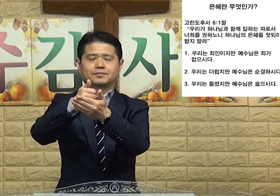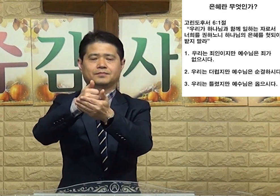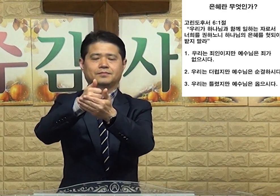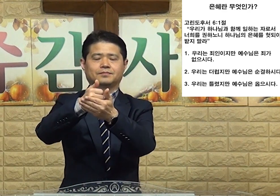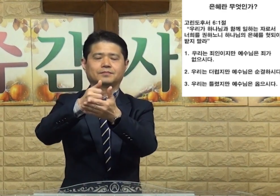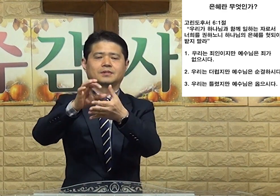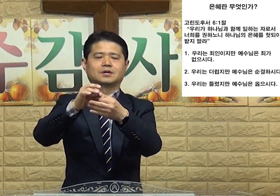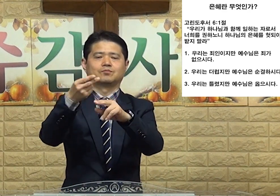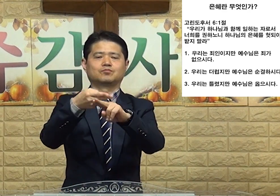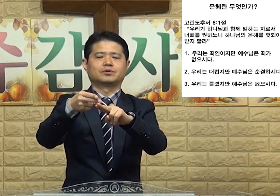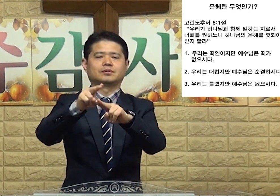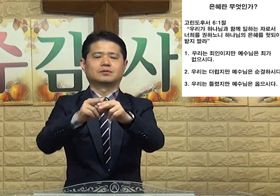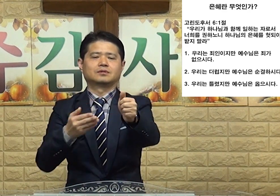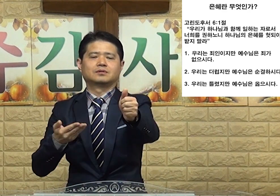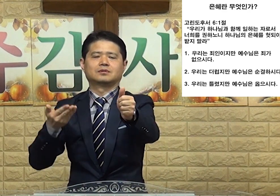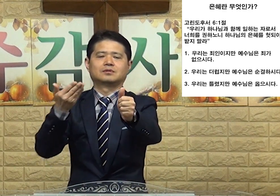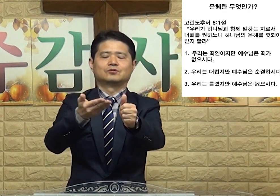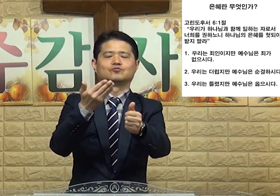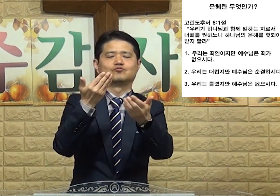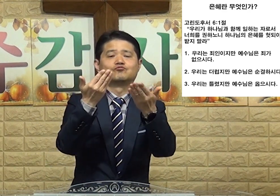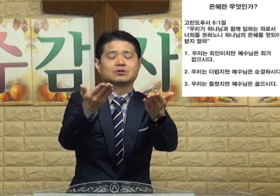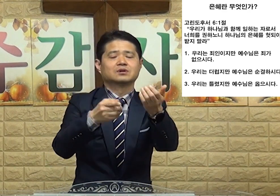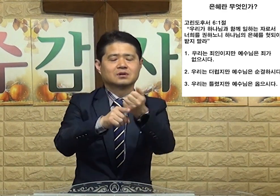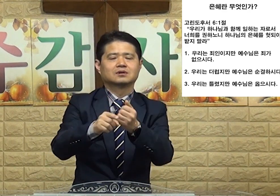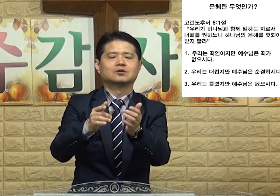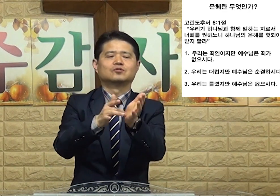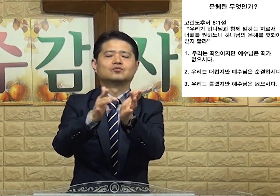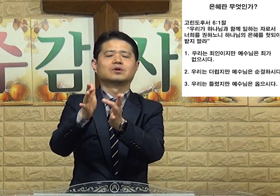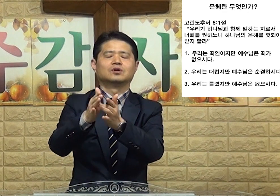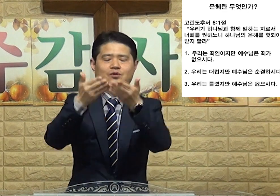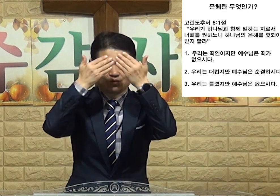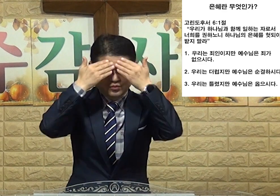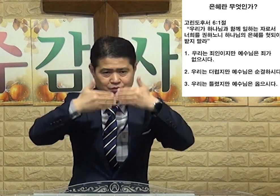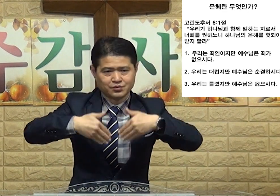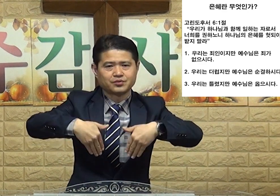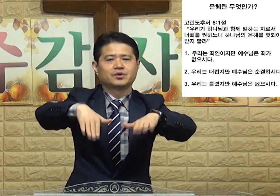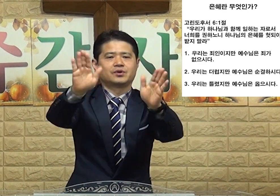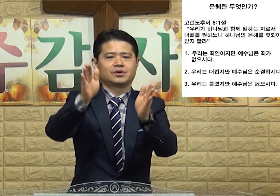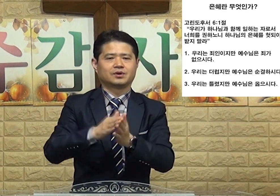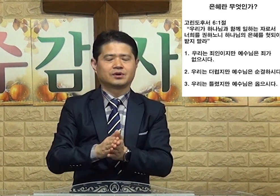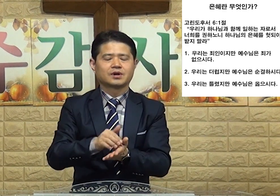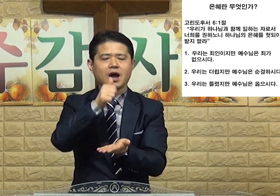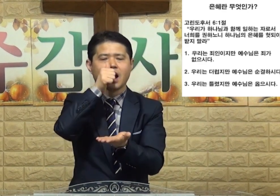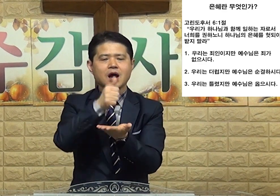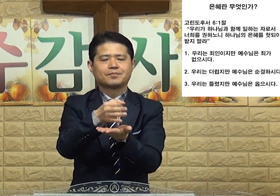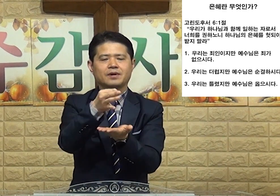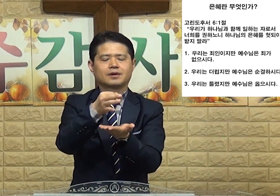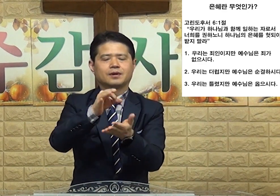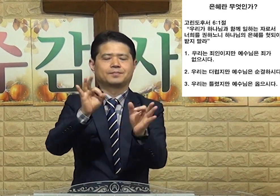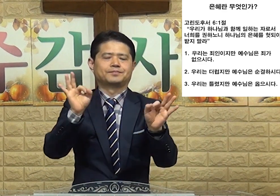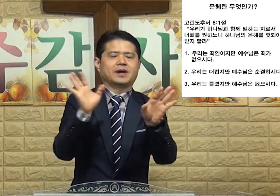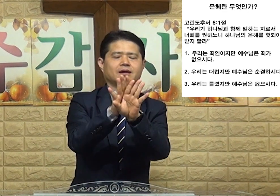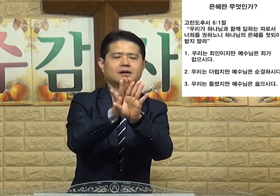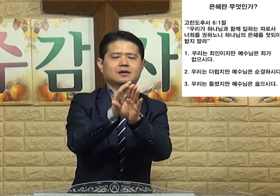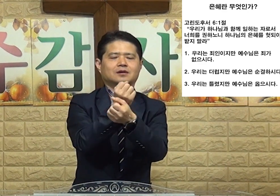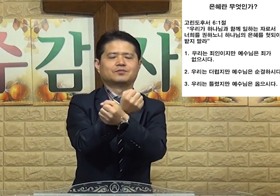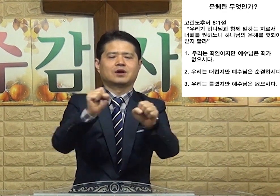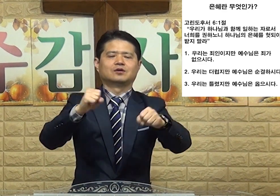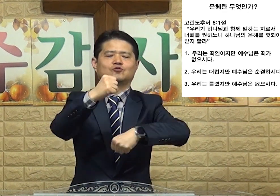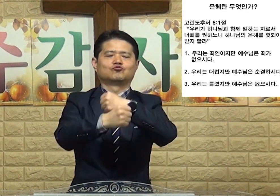은혜는 곧 하나님이 여러분들에게 주시는 선물입니다. 예수님께서 값없이 주셨습니다. 그것으로